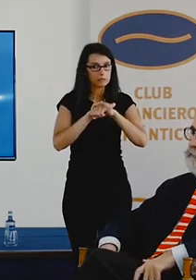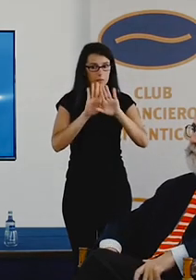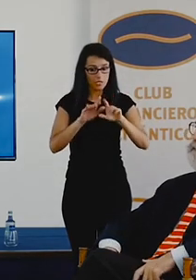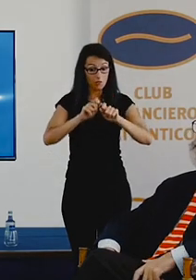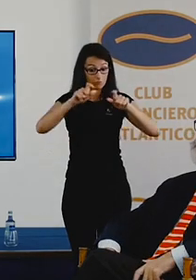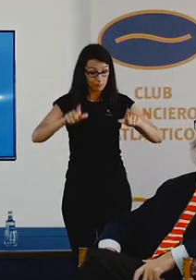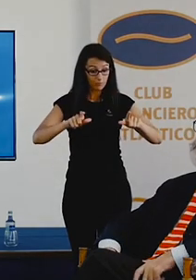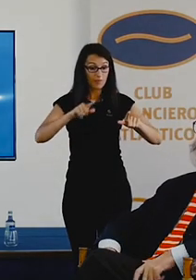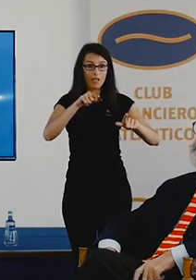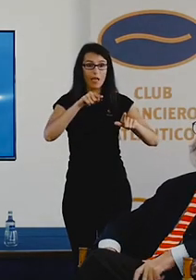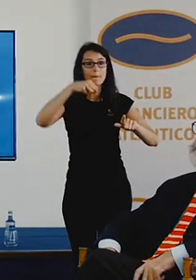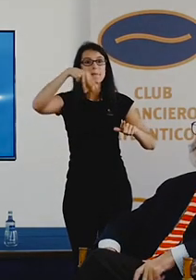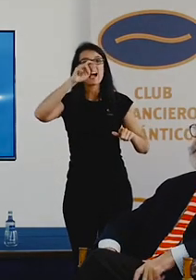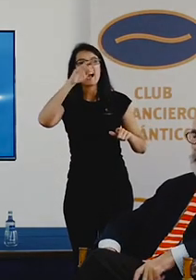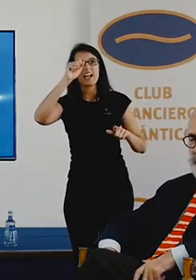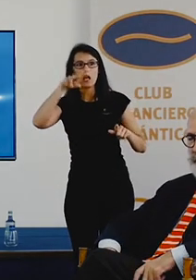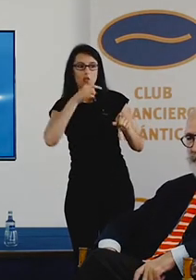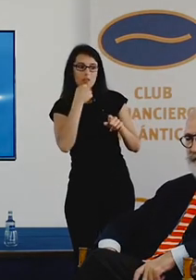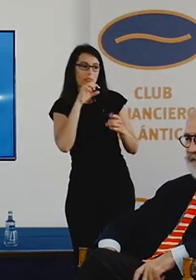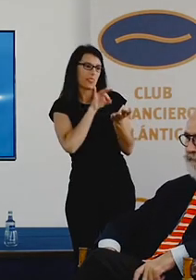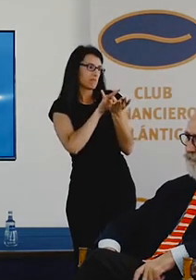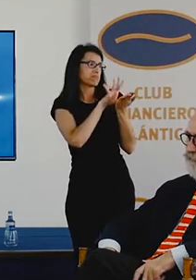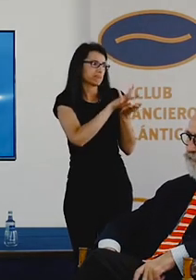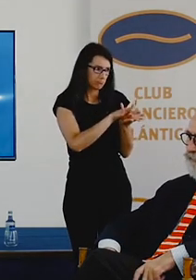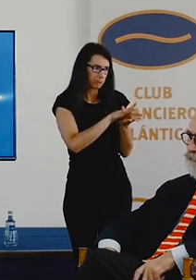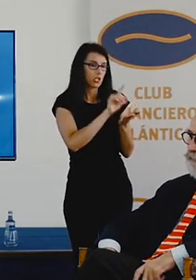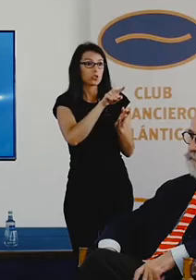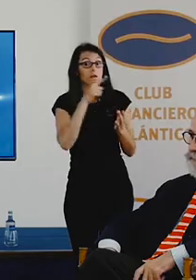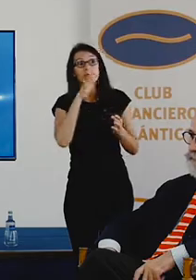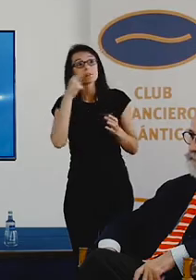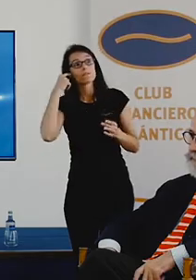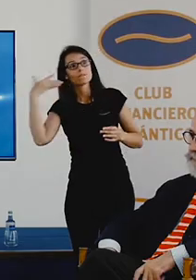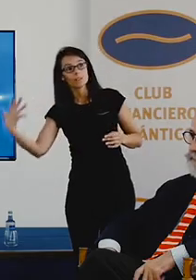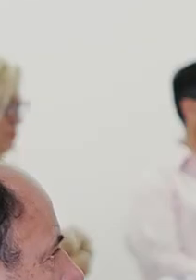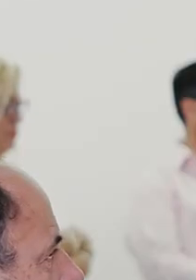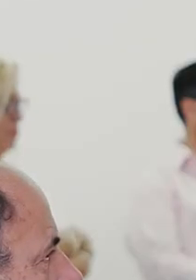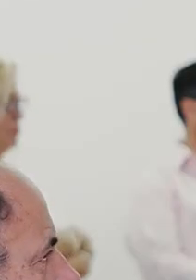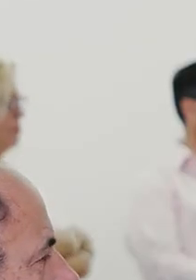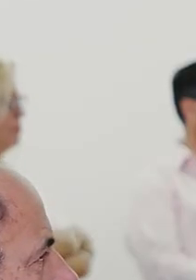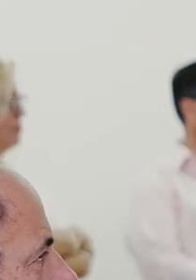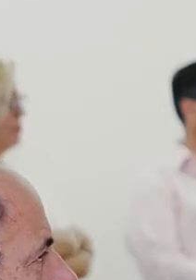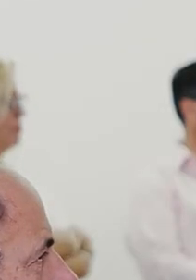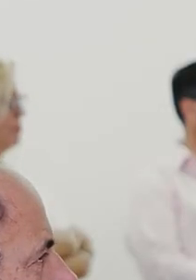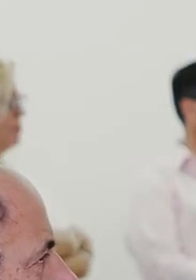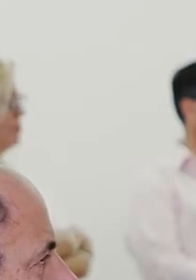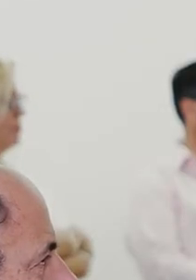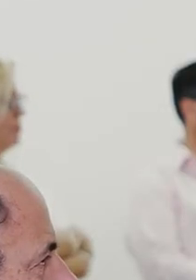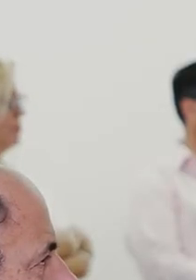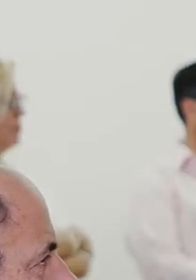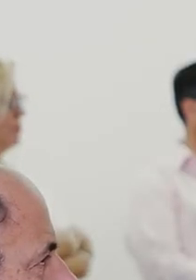estadio expulsó a Maradona de un campo, y le hizo muy famoso y muy amigo de Maradona al final. Y este